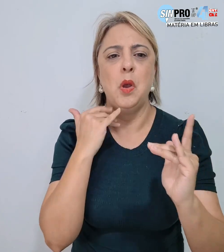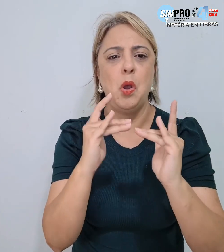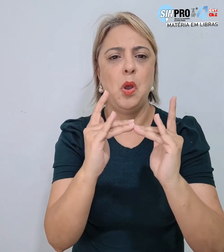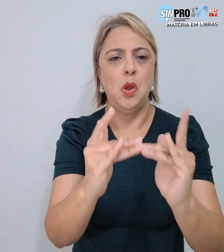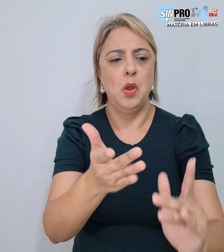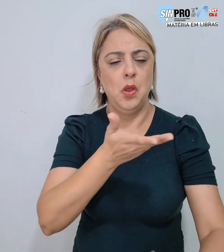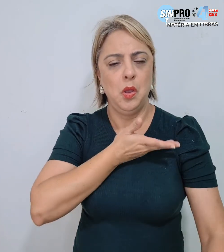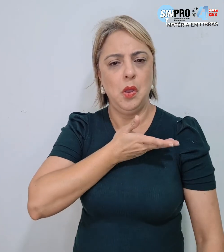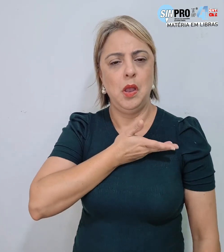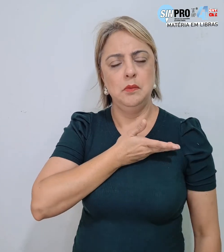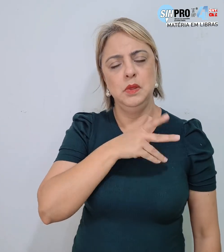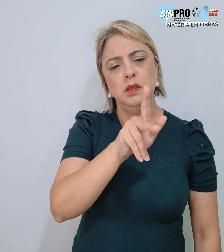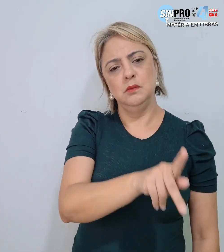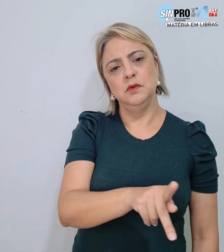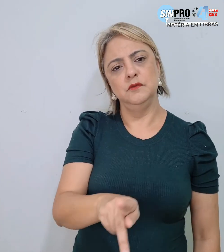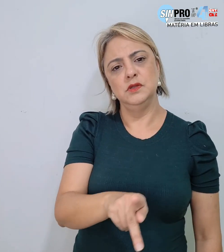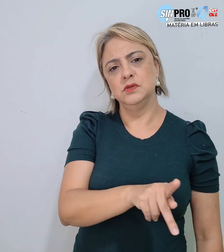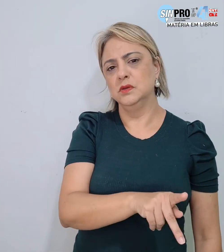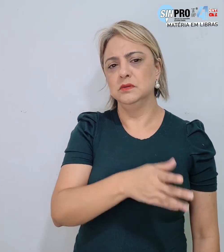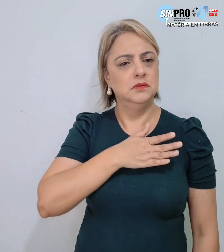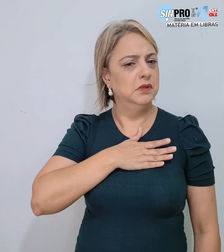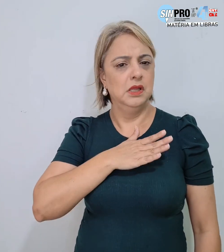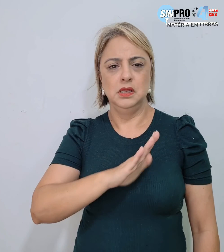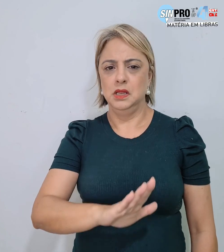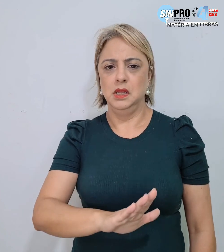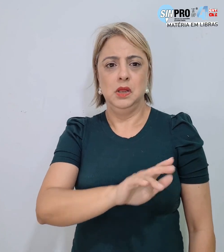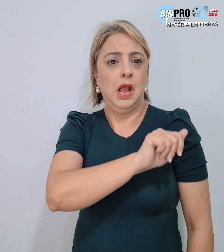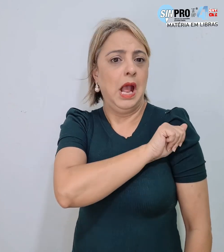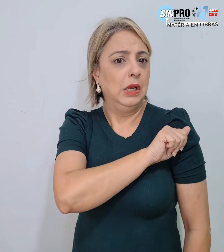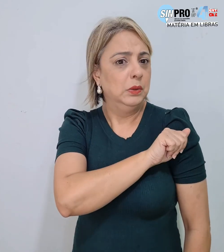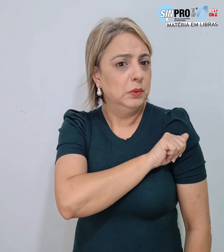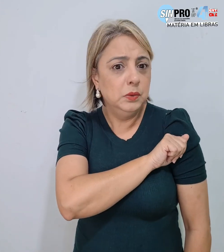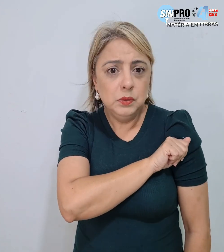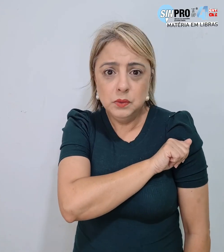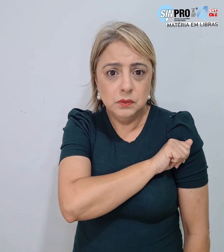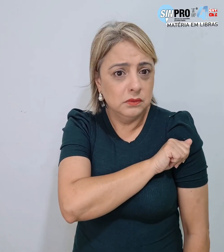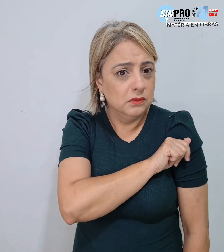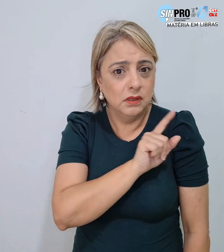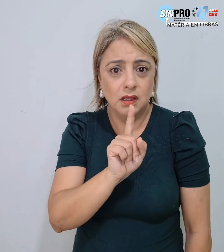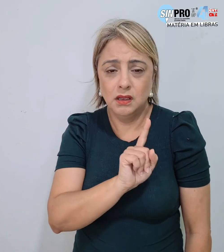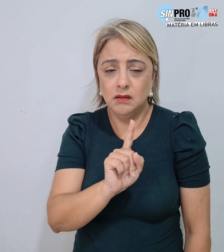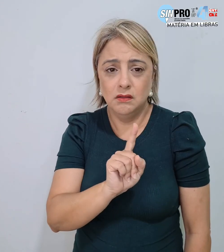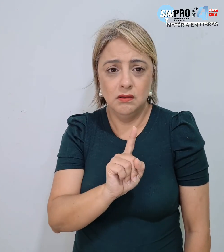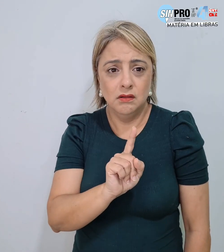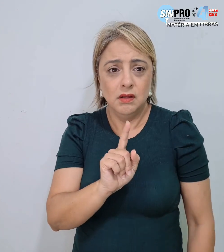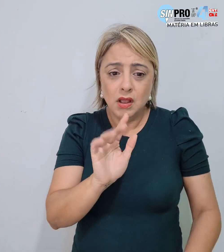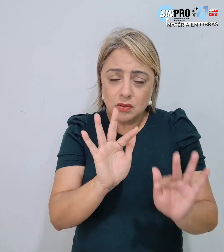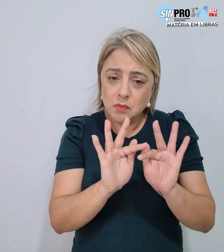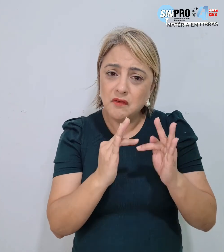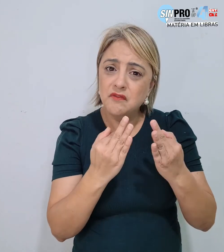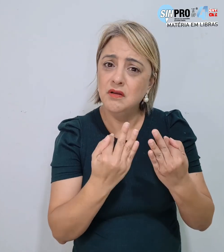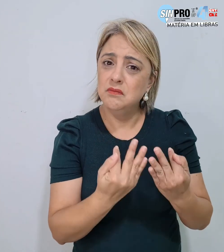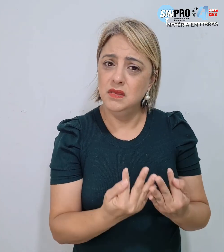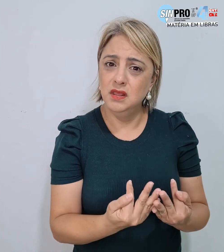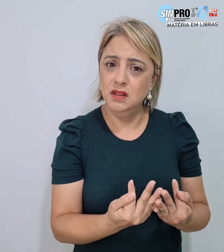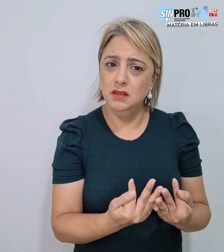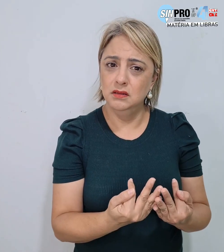e da categoria o de uma estudante é de um ente familiar